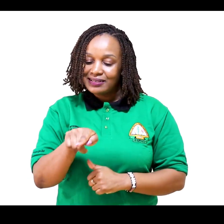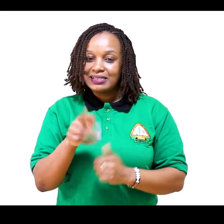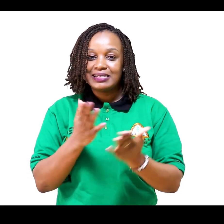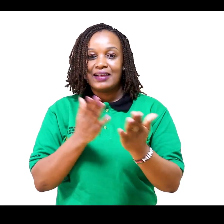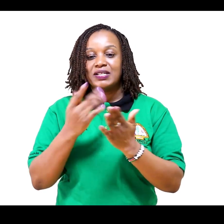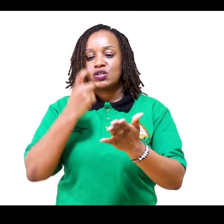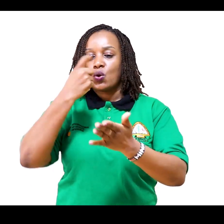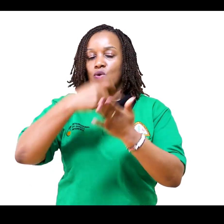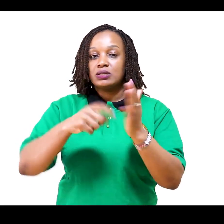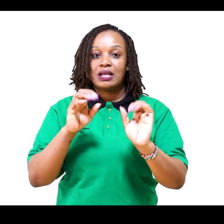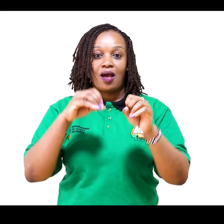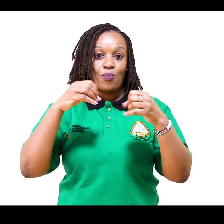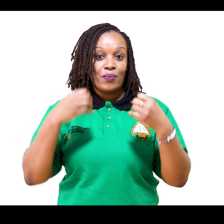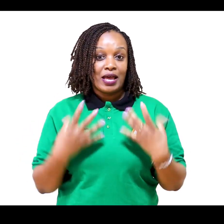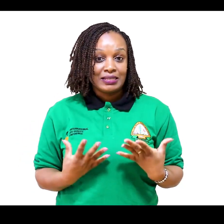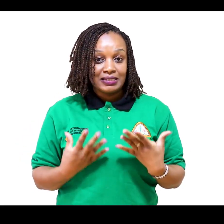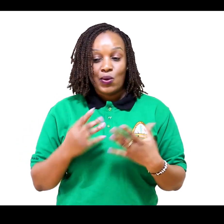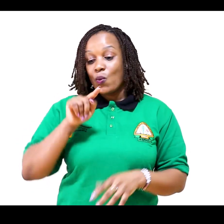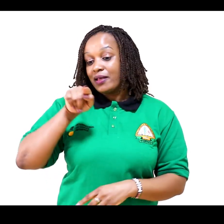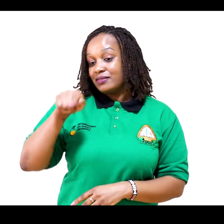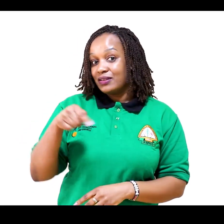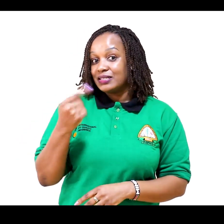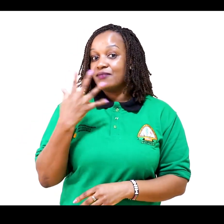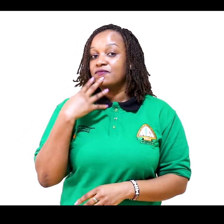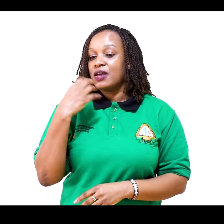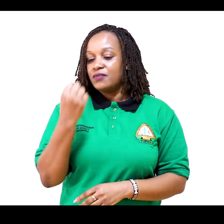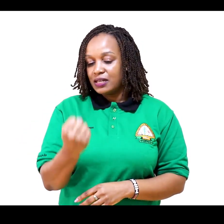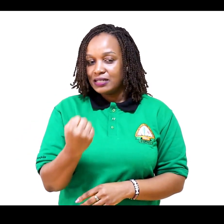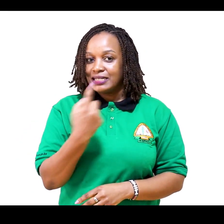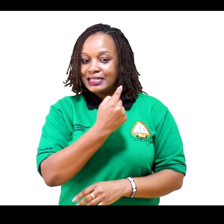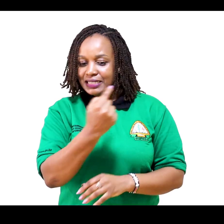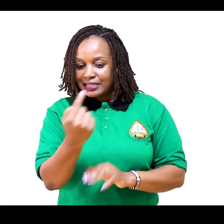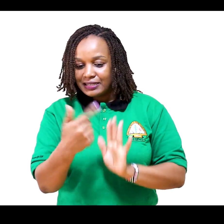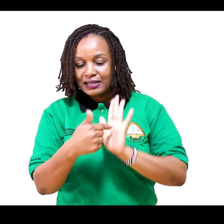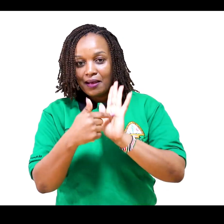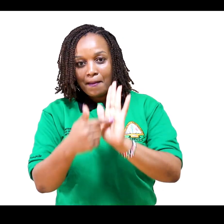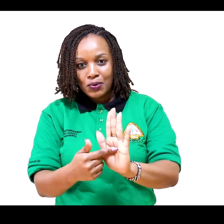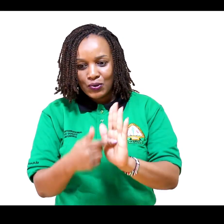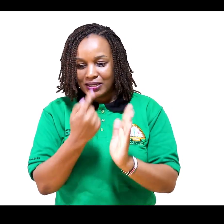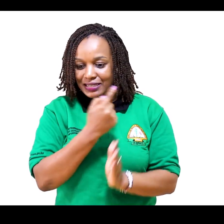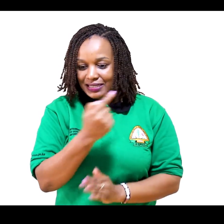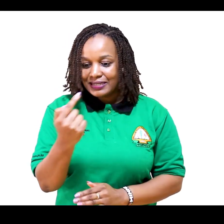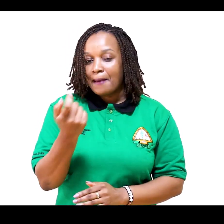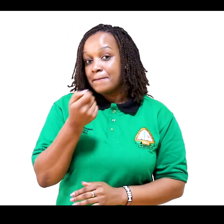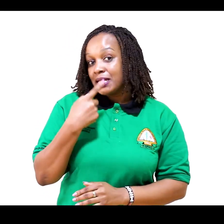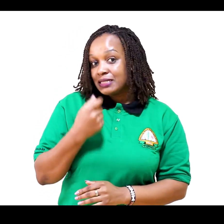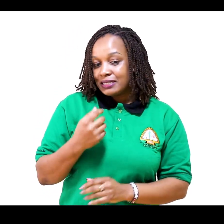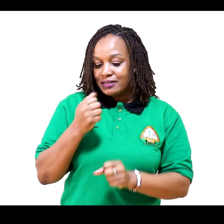hii inagharimu shilingi 1,500 kwa kila sampuli kwa kila mdudu na hufanyika ndani ya